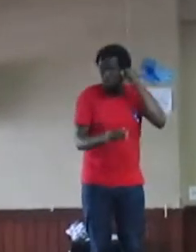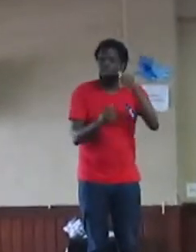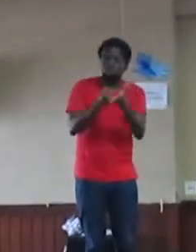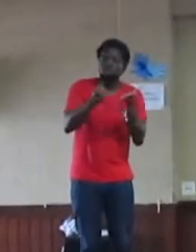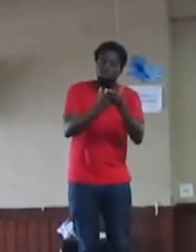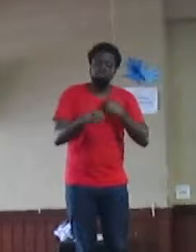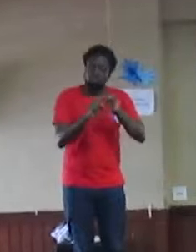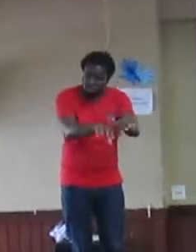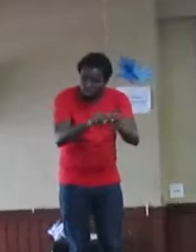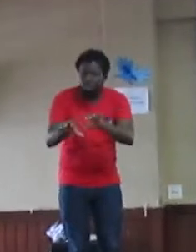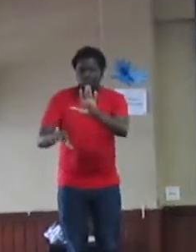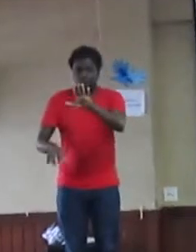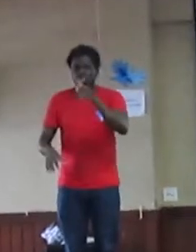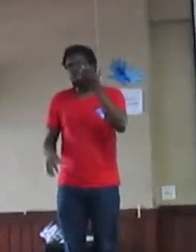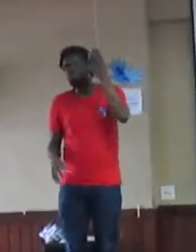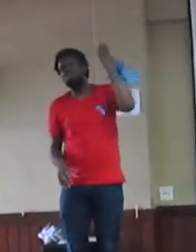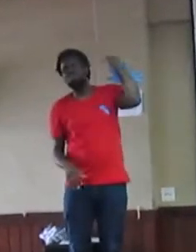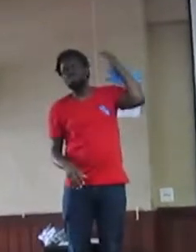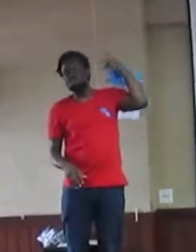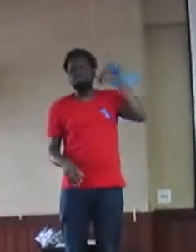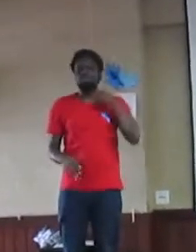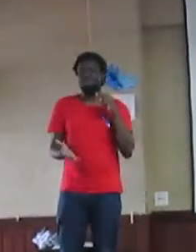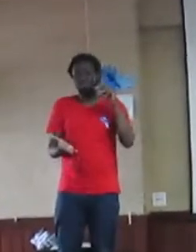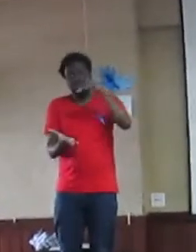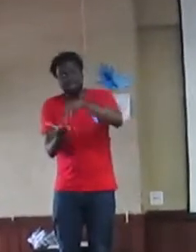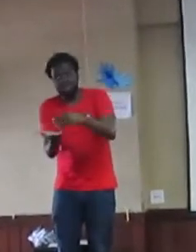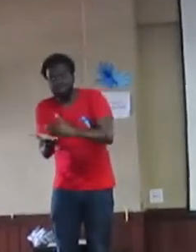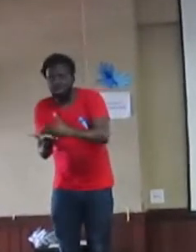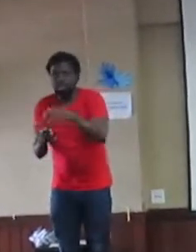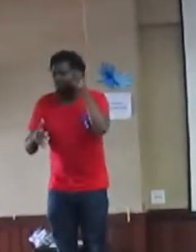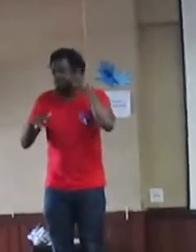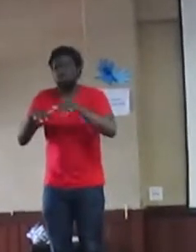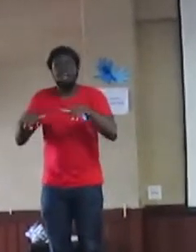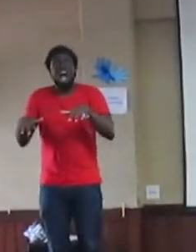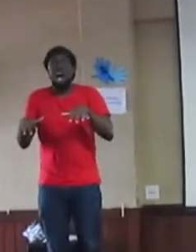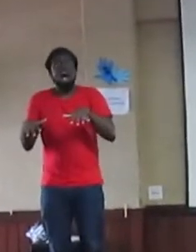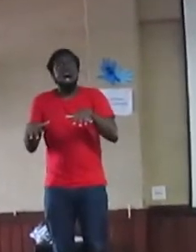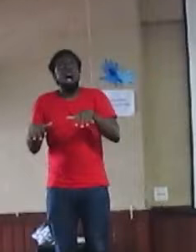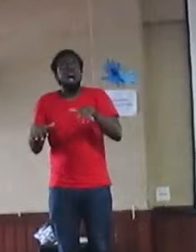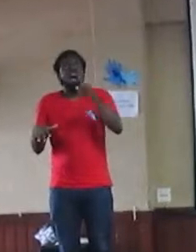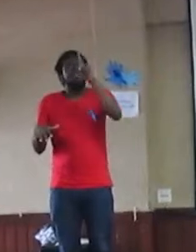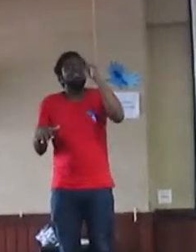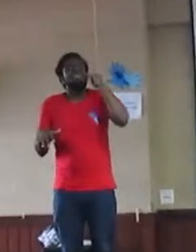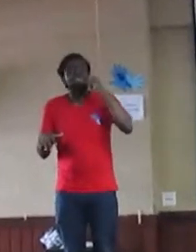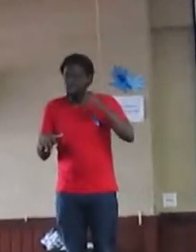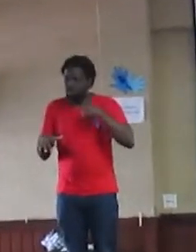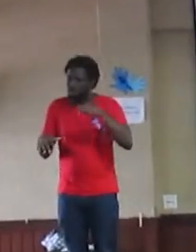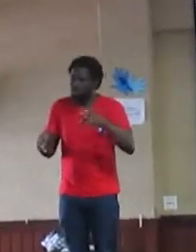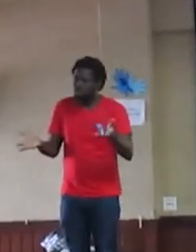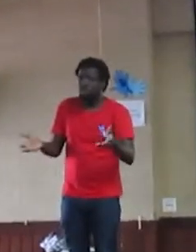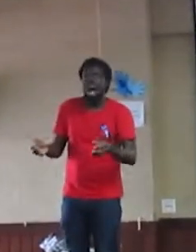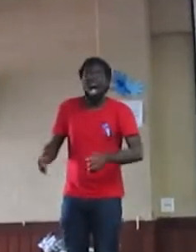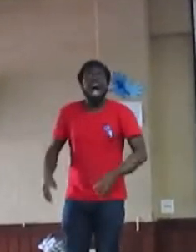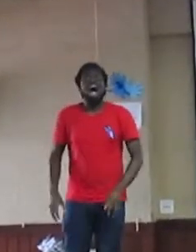instituto que oferece cursos profissionalizantes e eu ensino para ouvintes. Por exemplo, o Lucas também, que ia vir, ele é professor de matemática, ele ensina também para